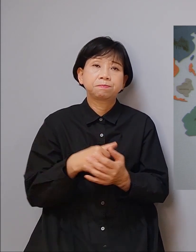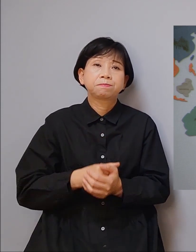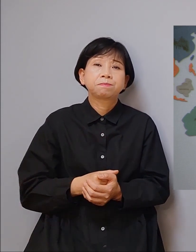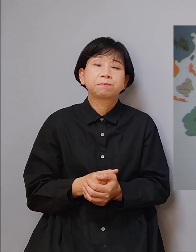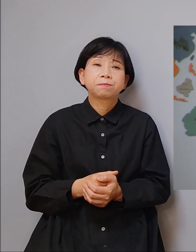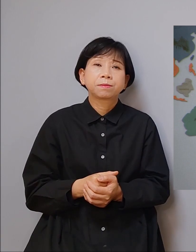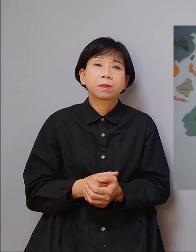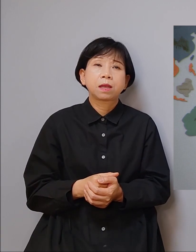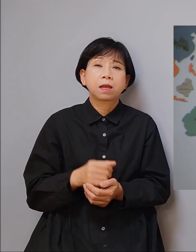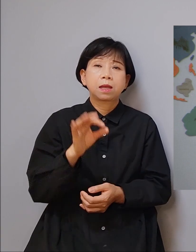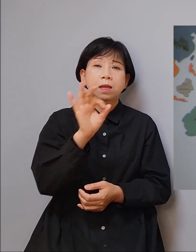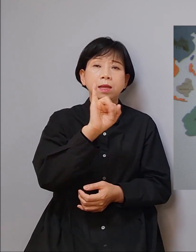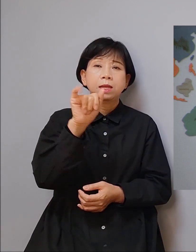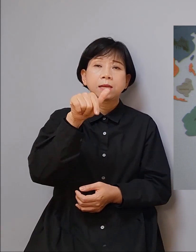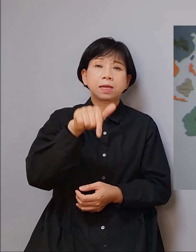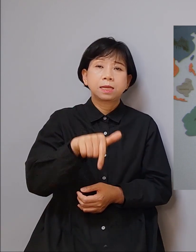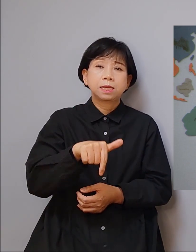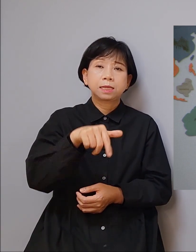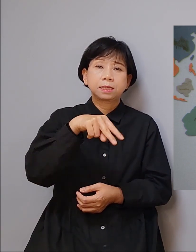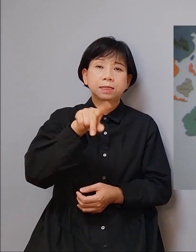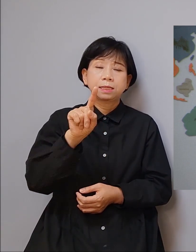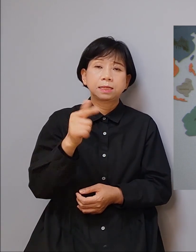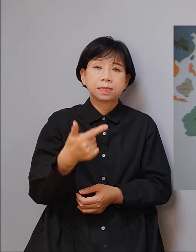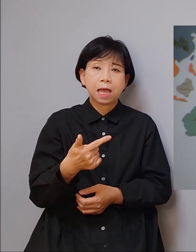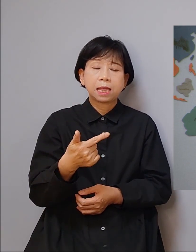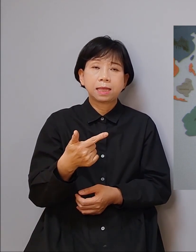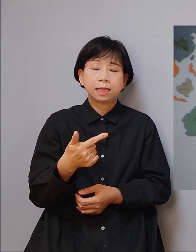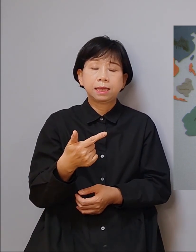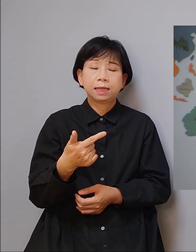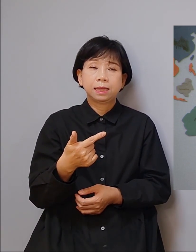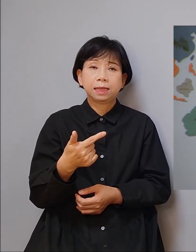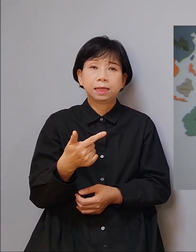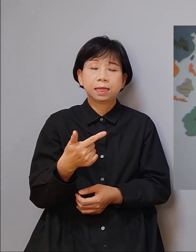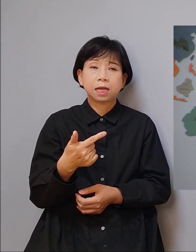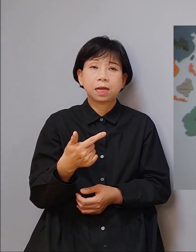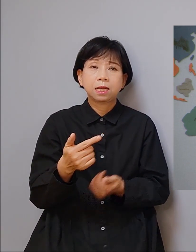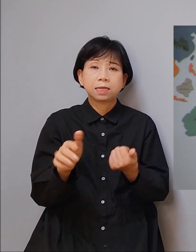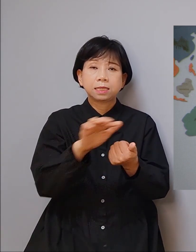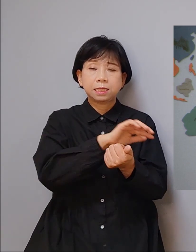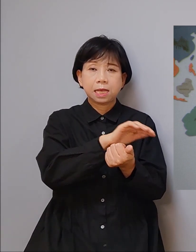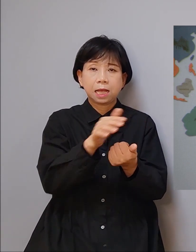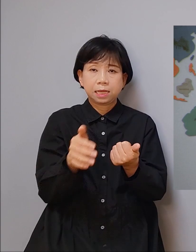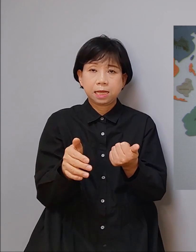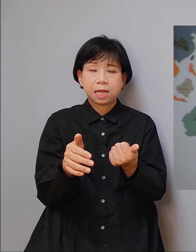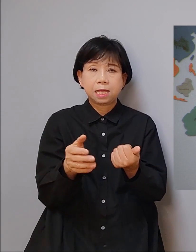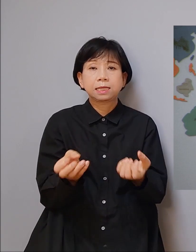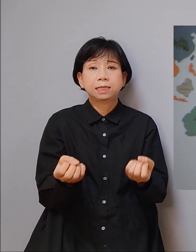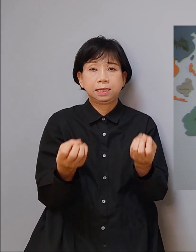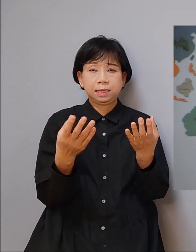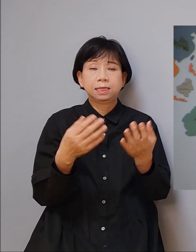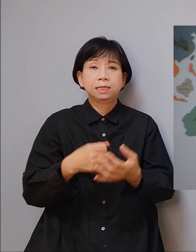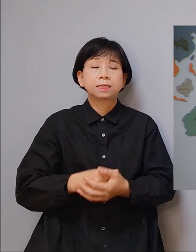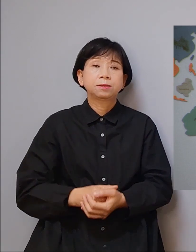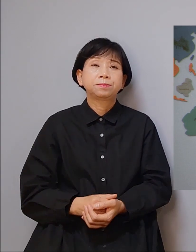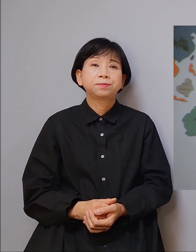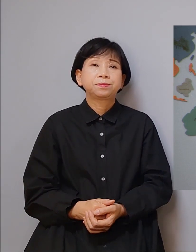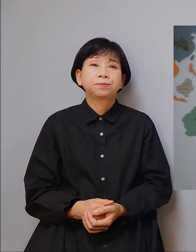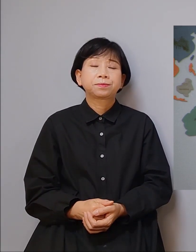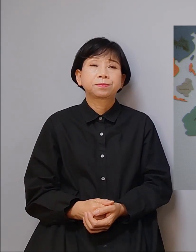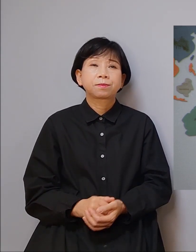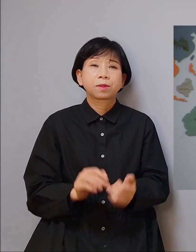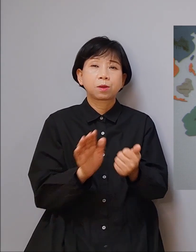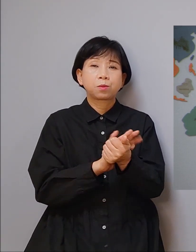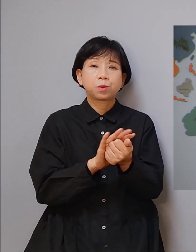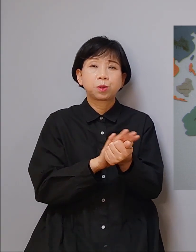장례식장은 익산 원광대학교 장례문화원 2층 204호실입니다. 그래서 오늘